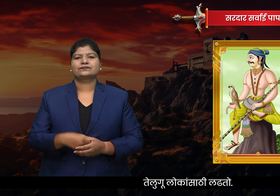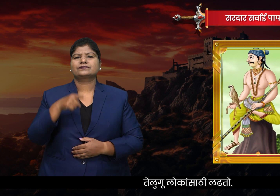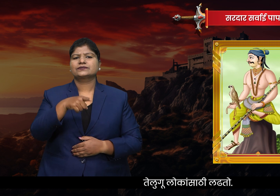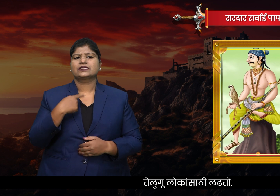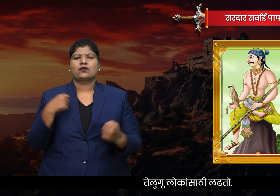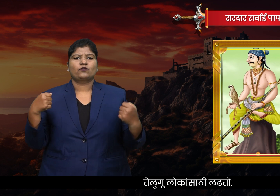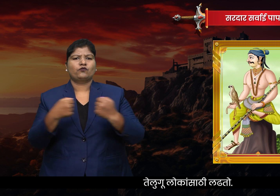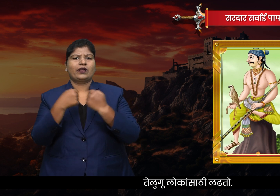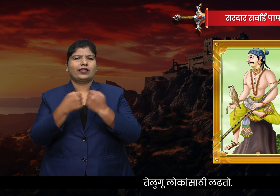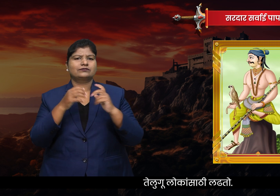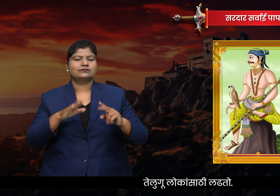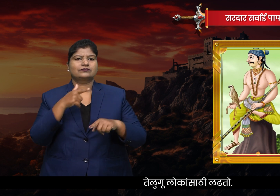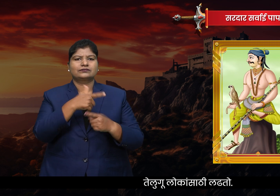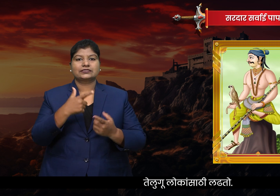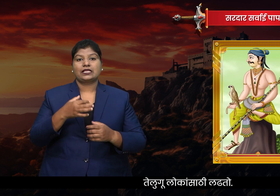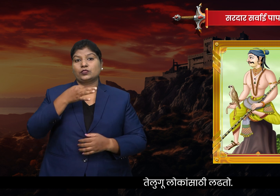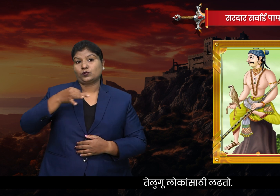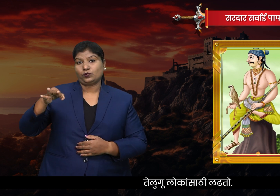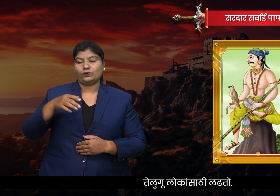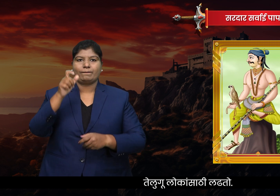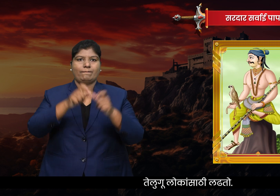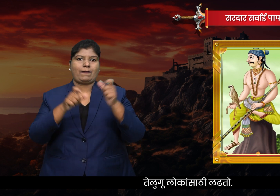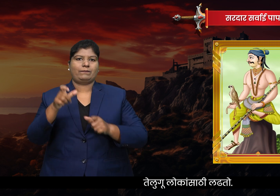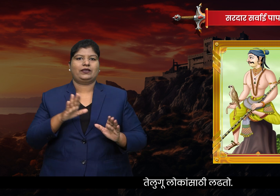तेलुगू लोकांसाठी लढतो.